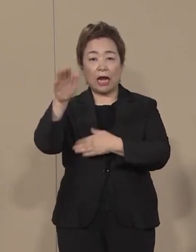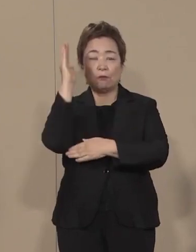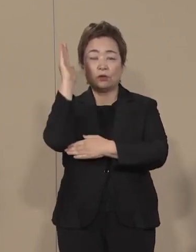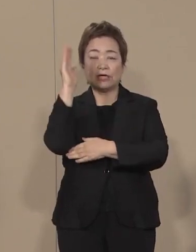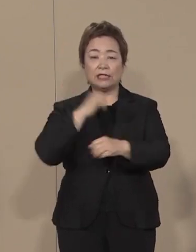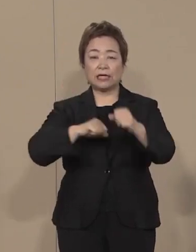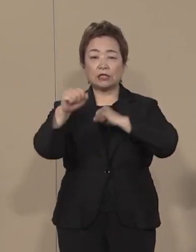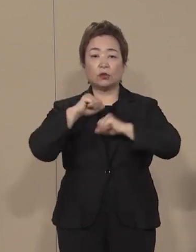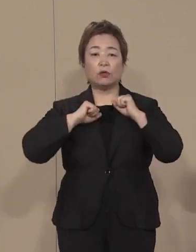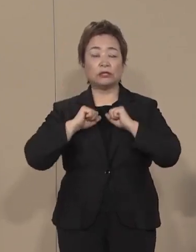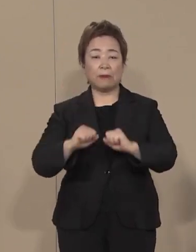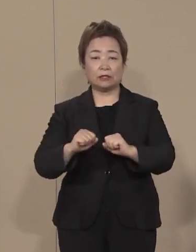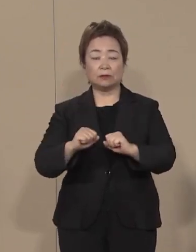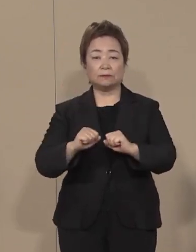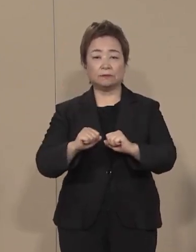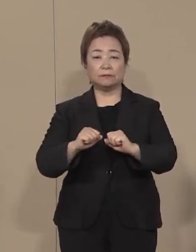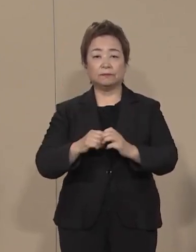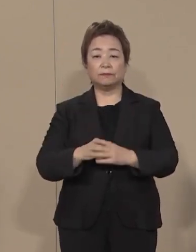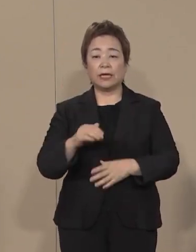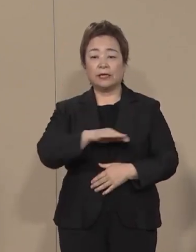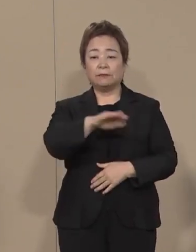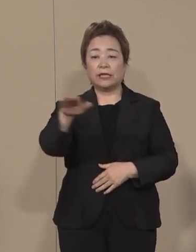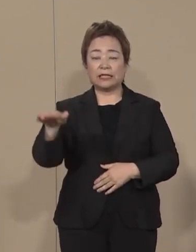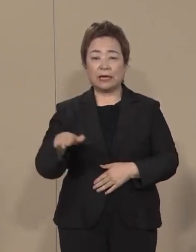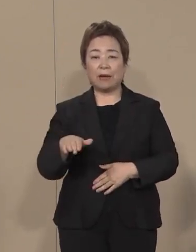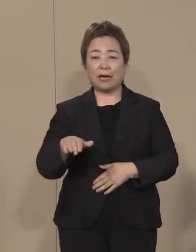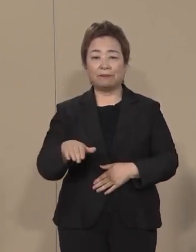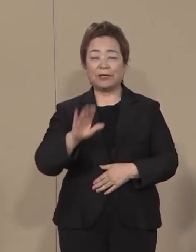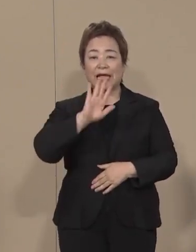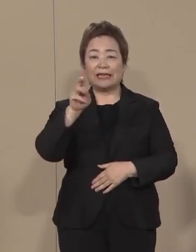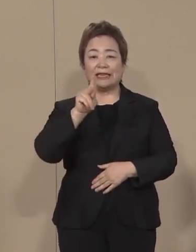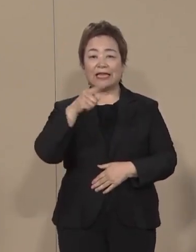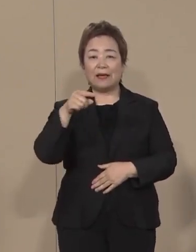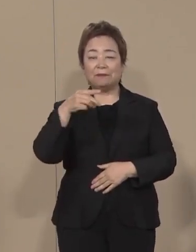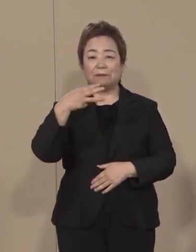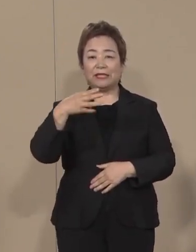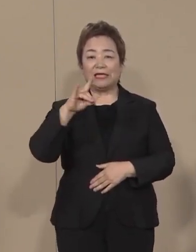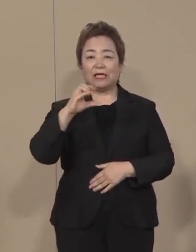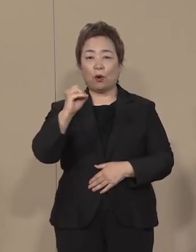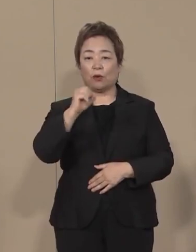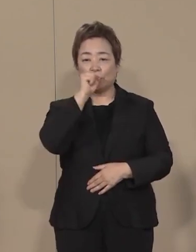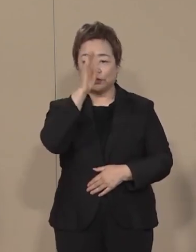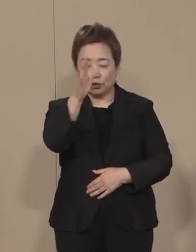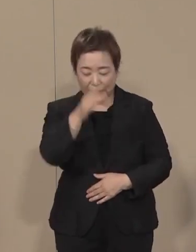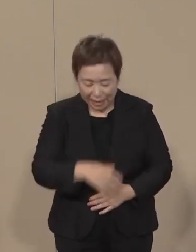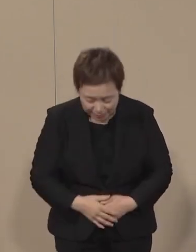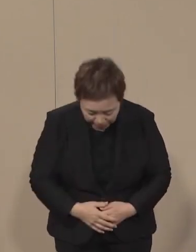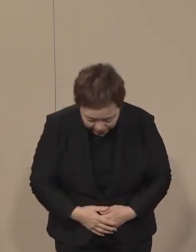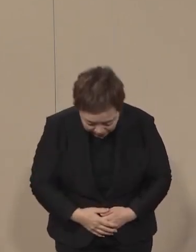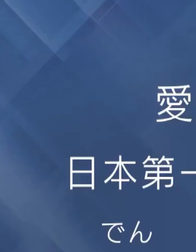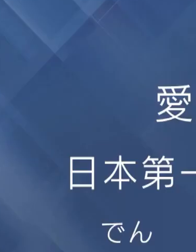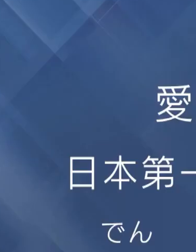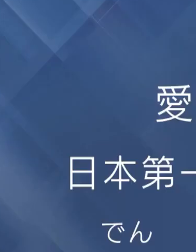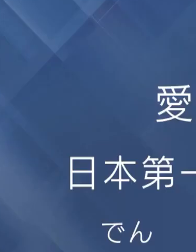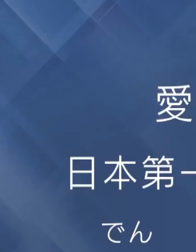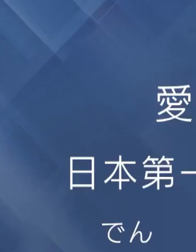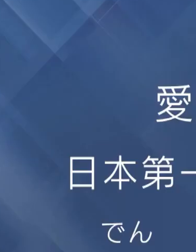行ってまいります皆様 day 3期をよろしくお願いしますご静聴ありがとうございました